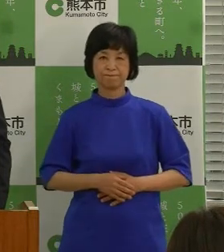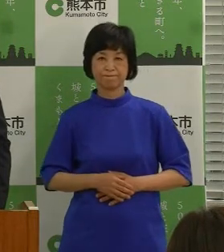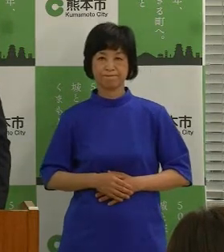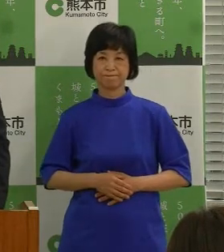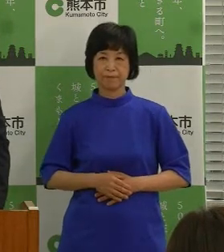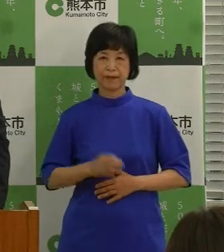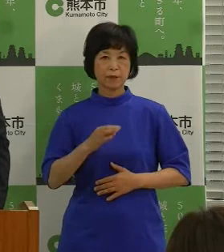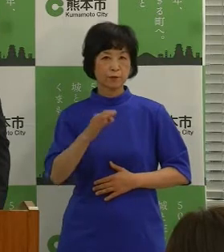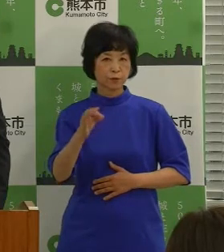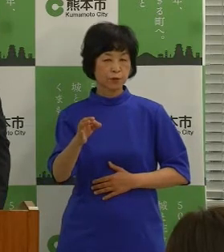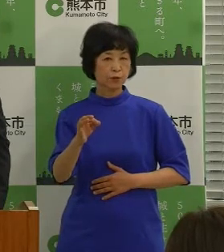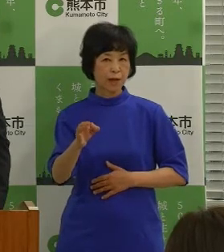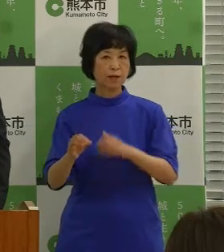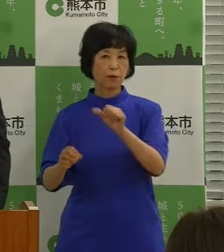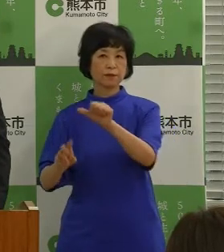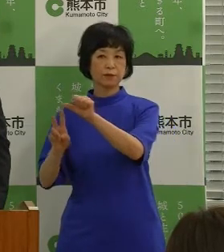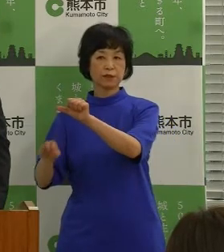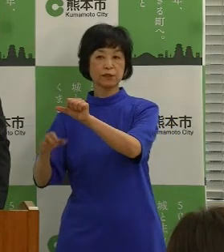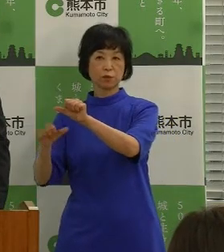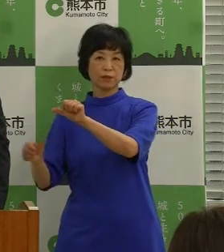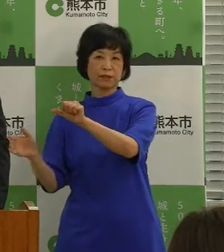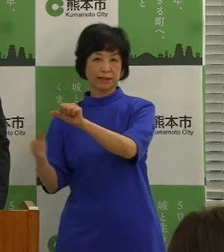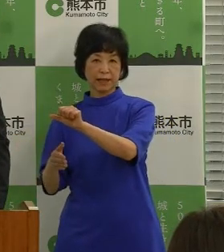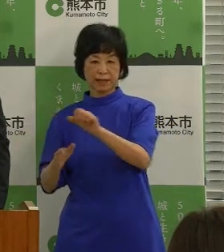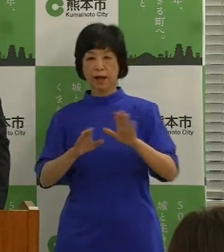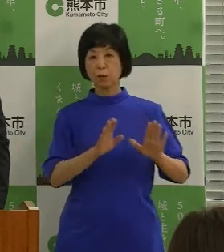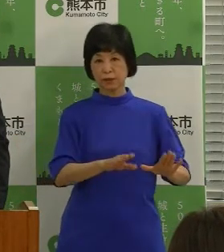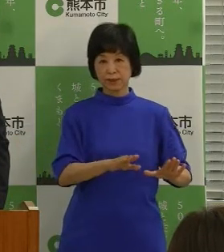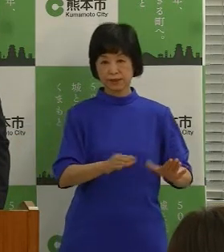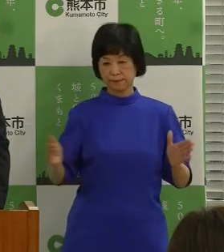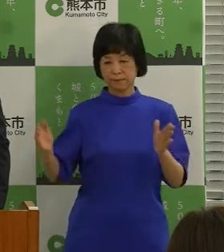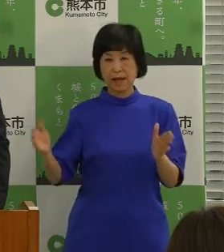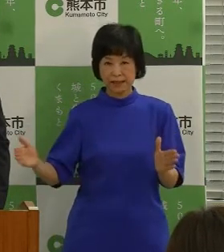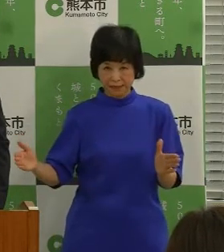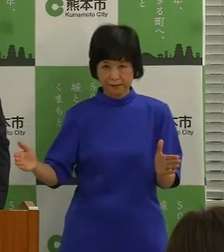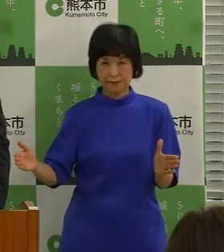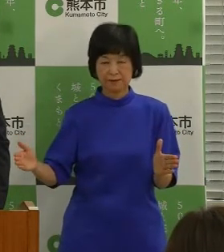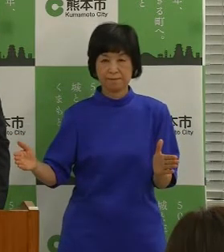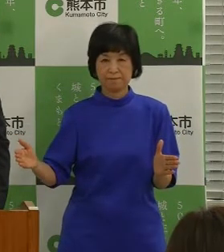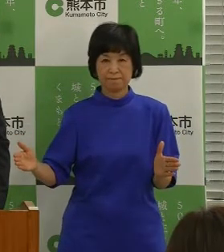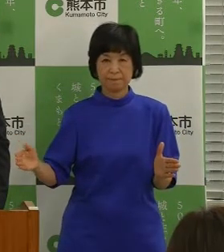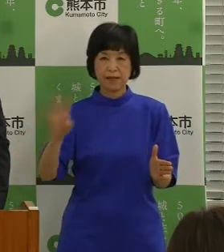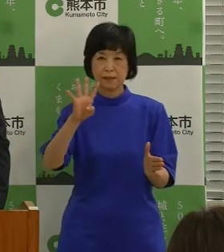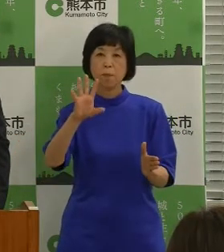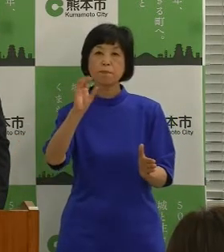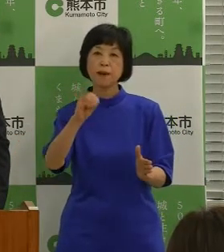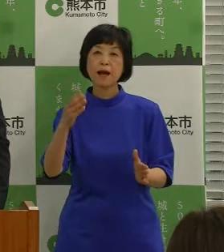月25日から今日までに、本日までに